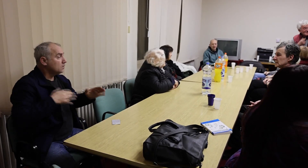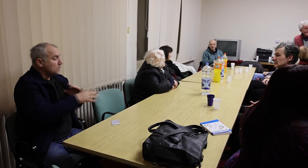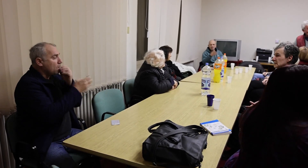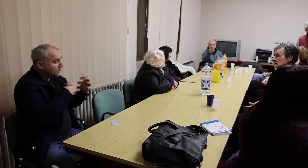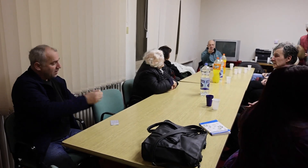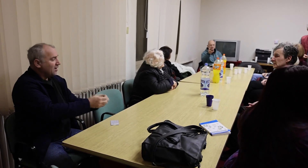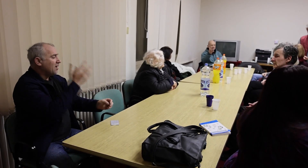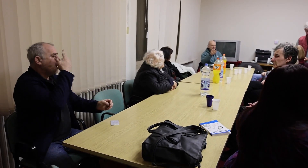képzés